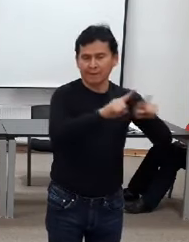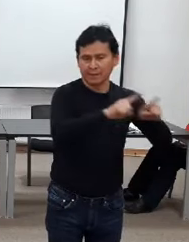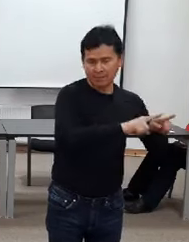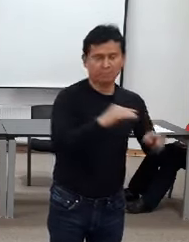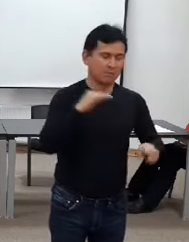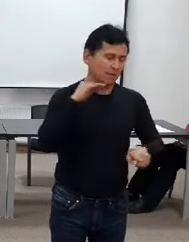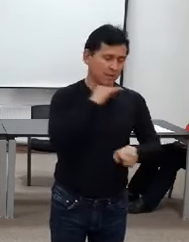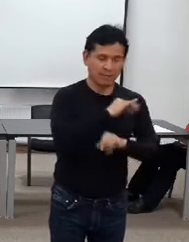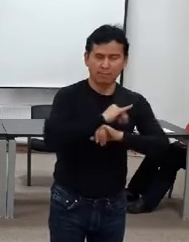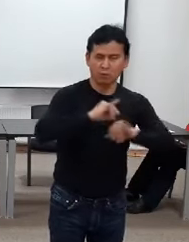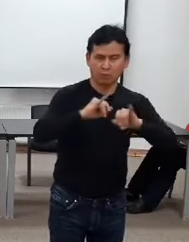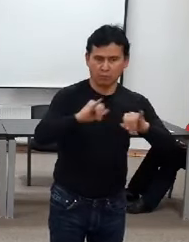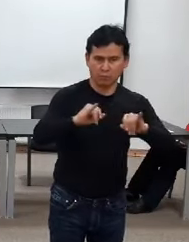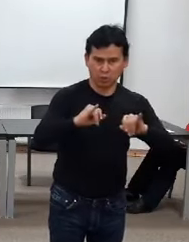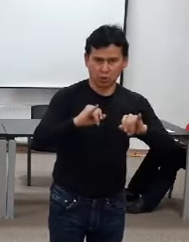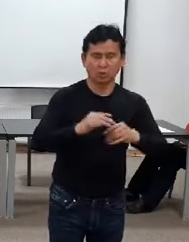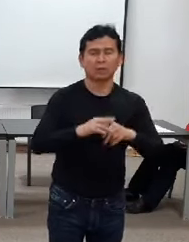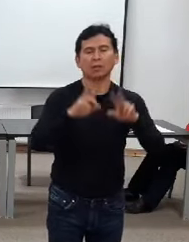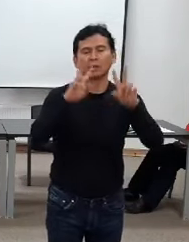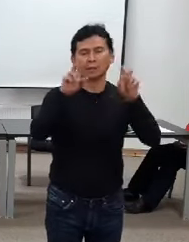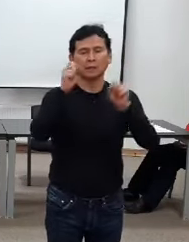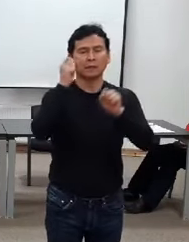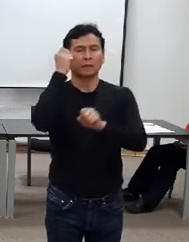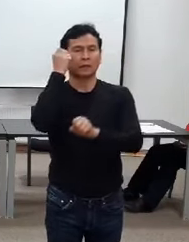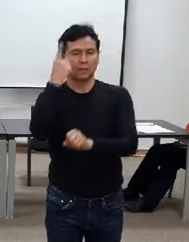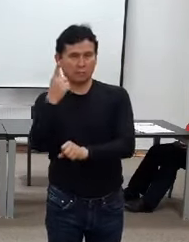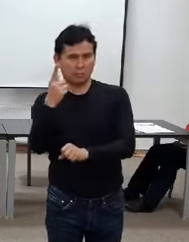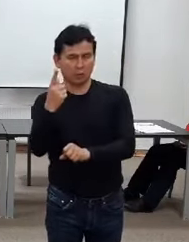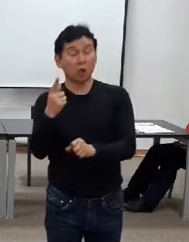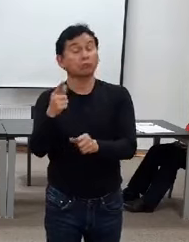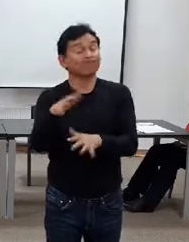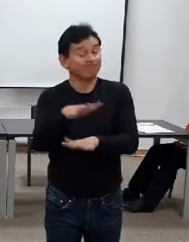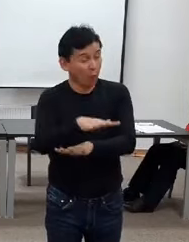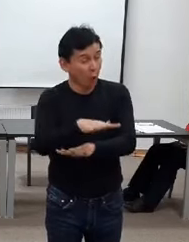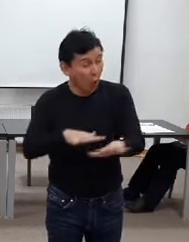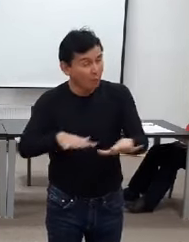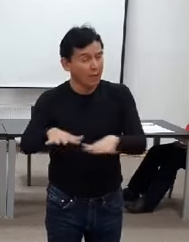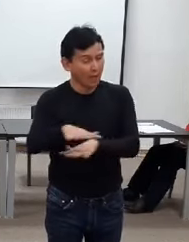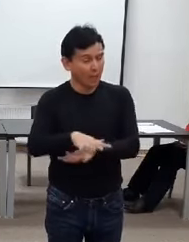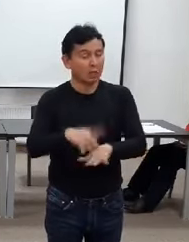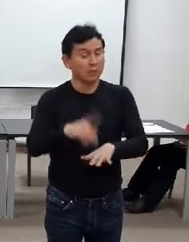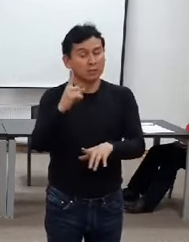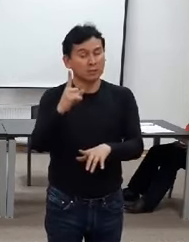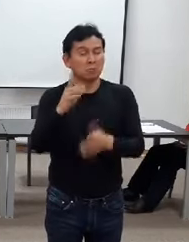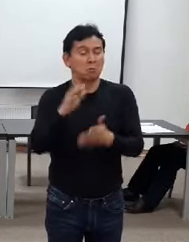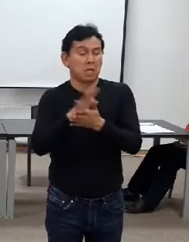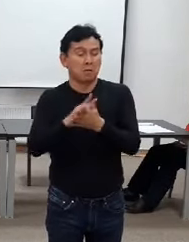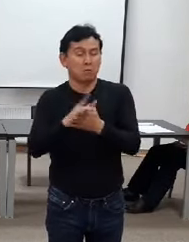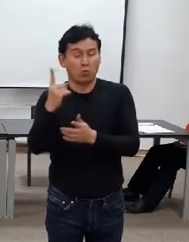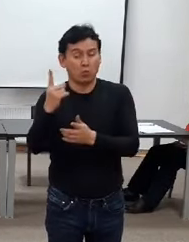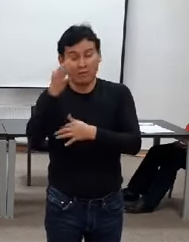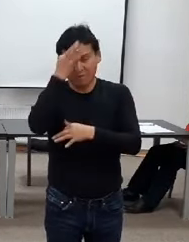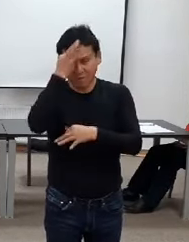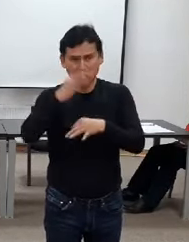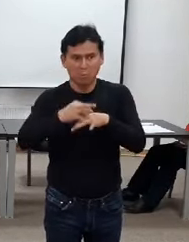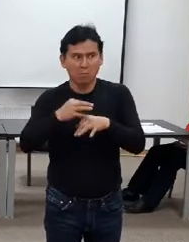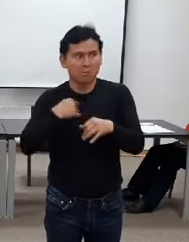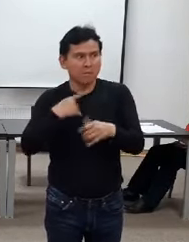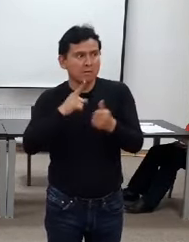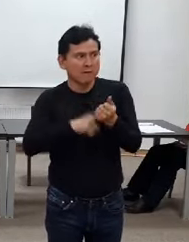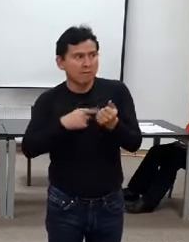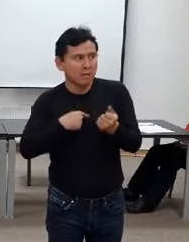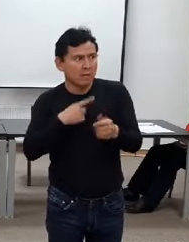más rápida a la información. Entendemos lo complicado que es para si alguien tiene algún familiar que está en un